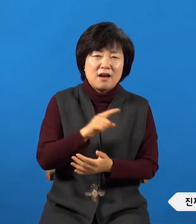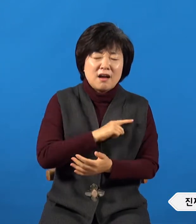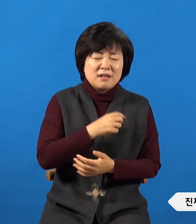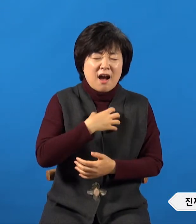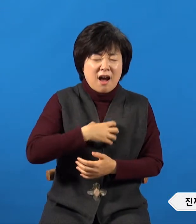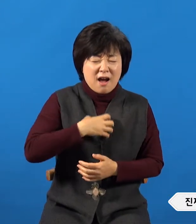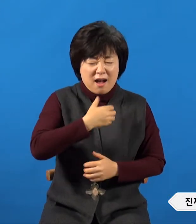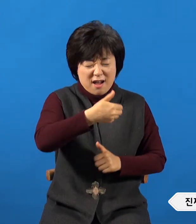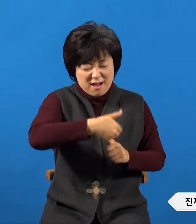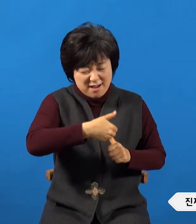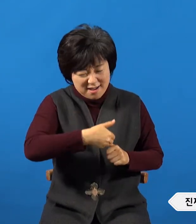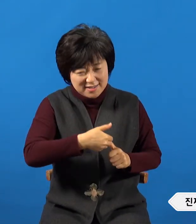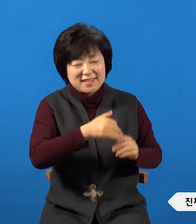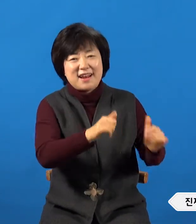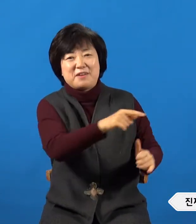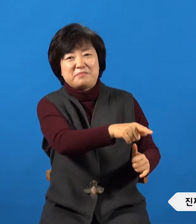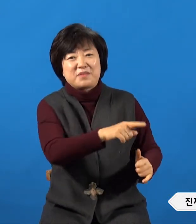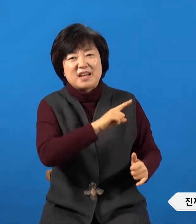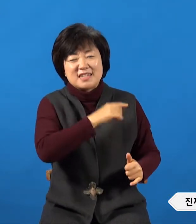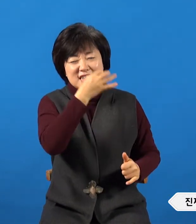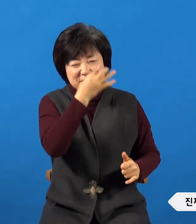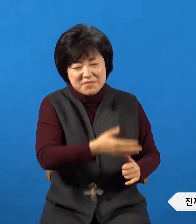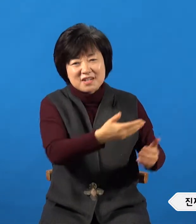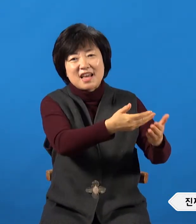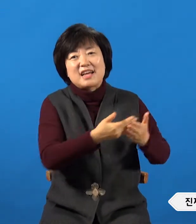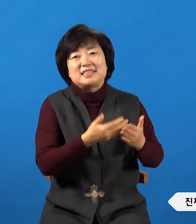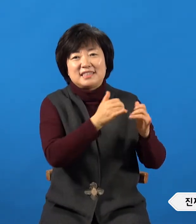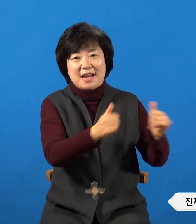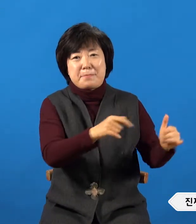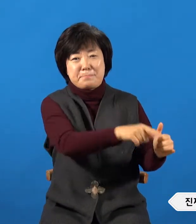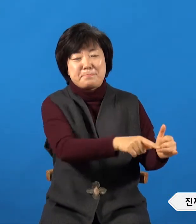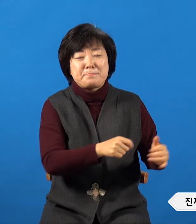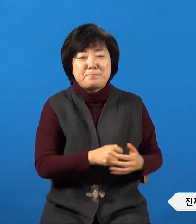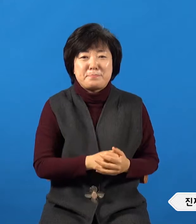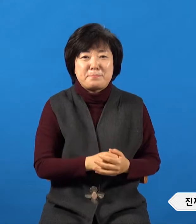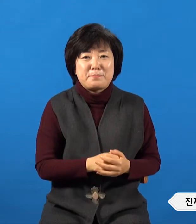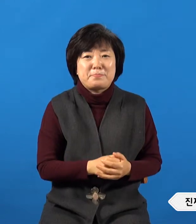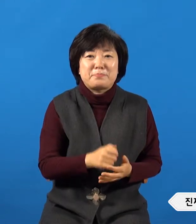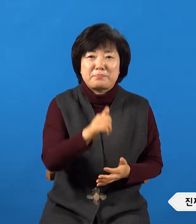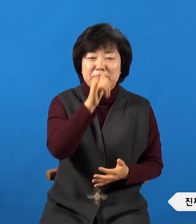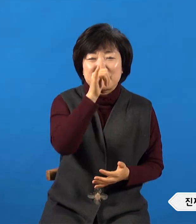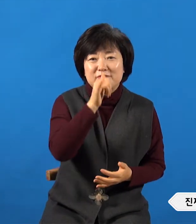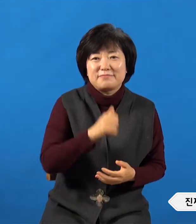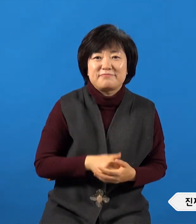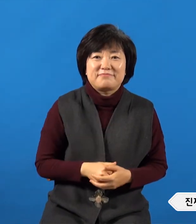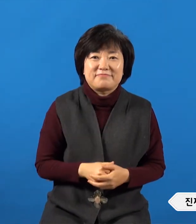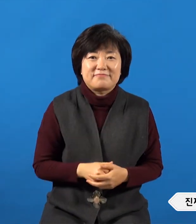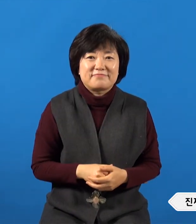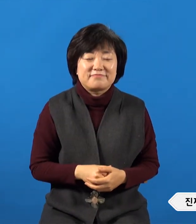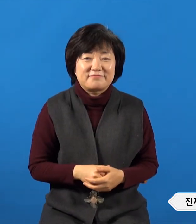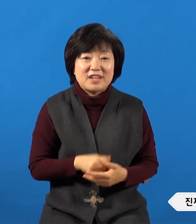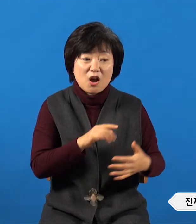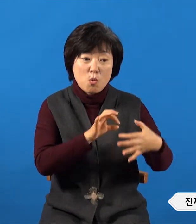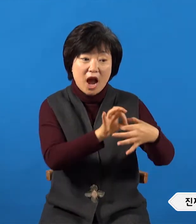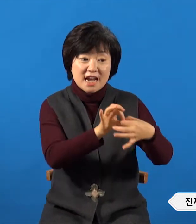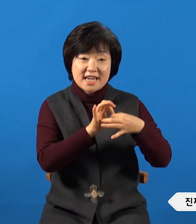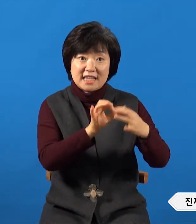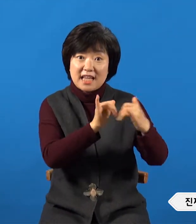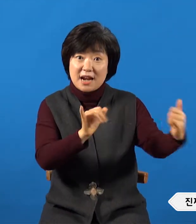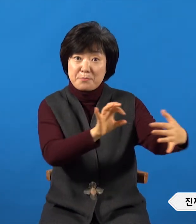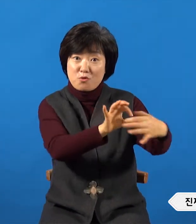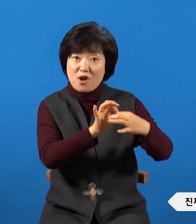가장 고통을 주기도 하고 또 가장 힘들게 하는 것도 사람이기도 하기 때문입니다. 이